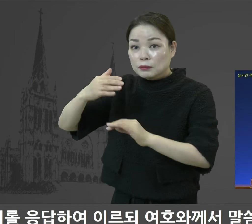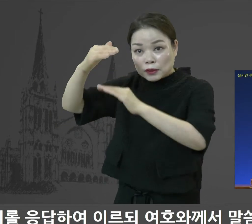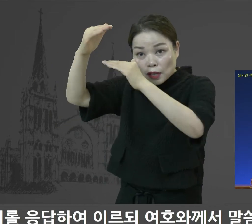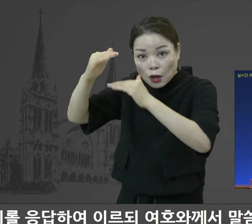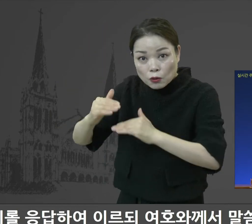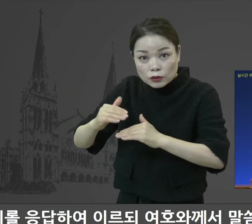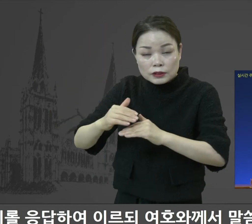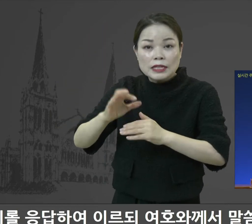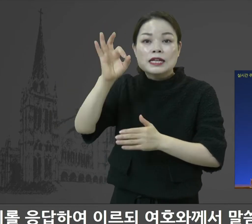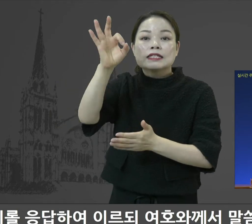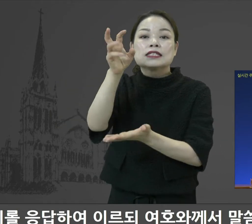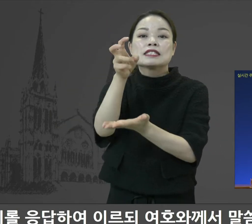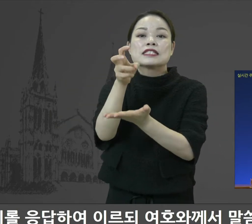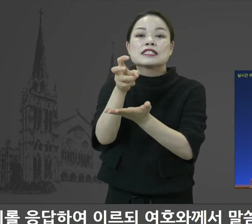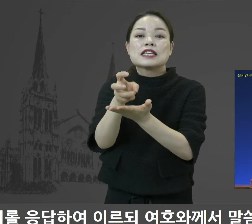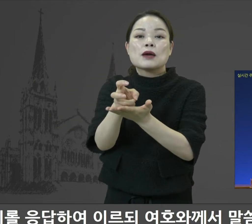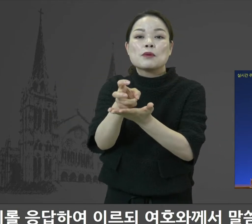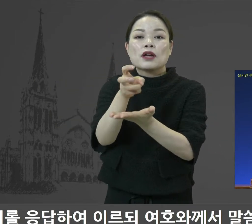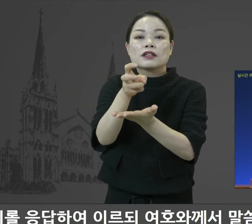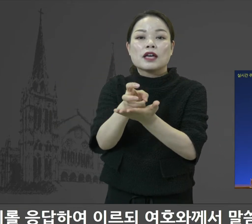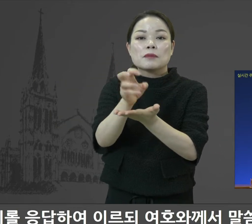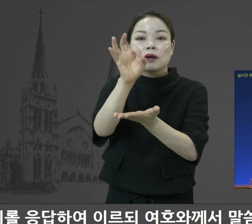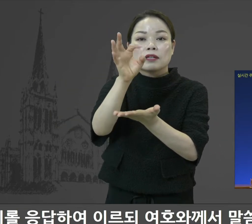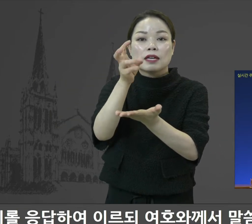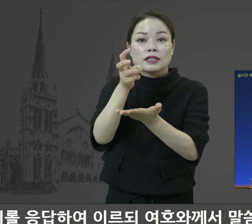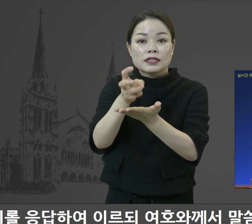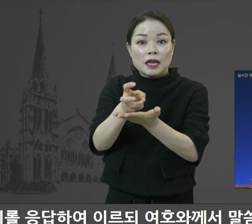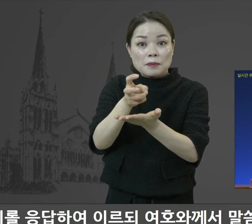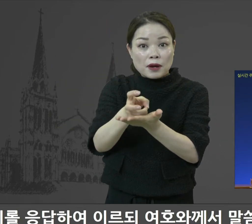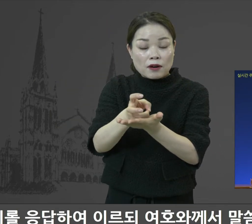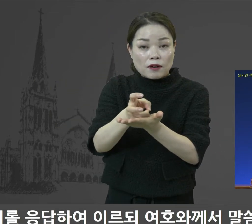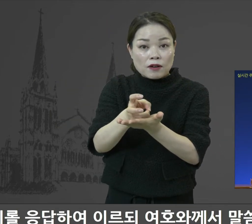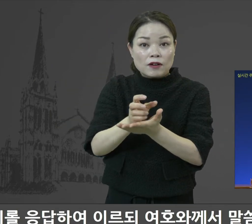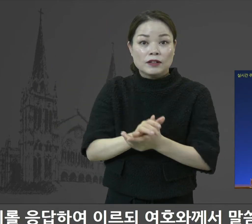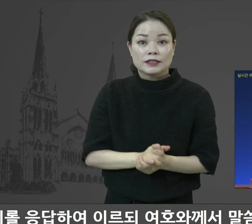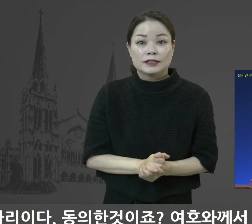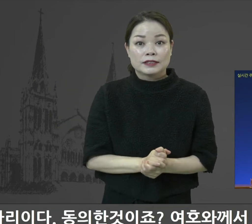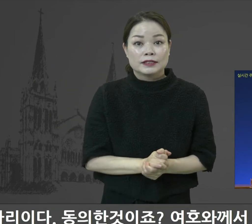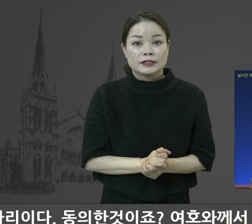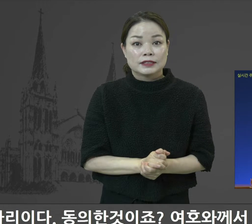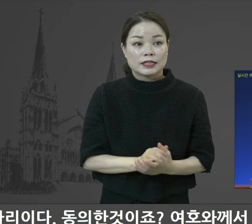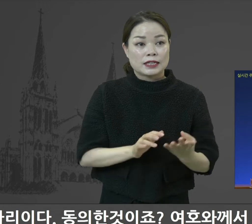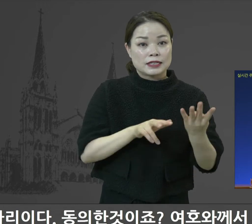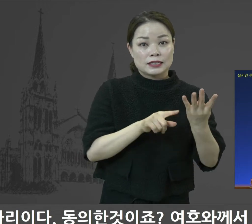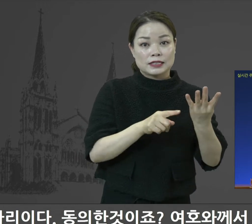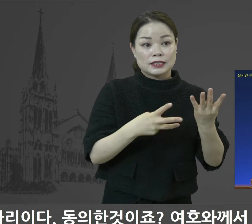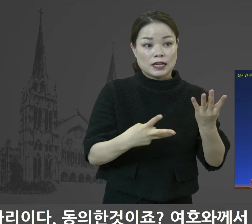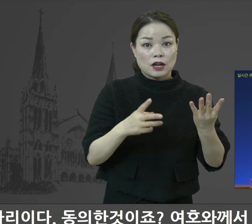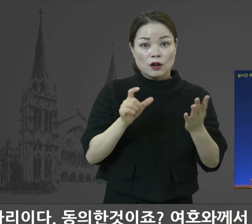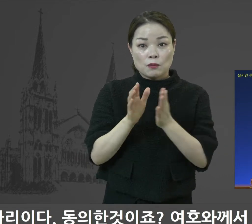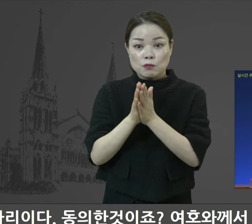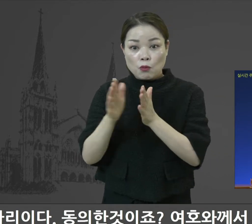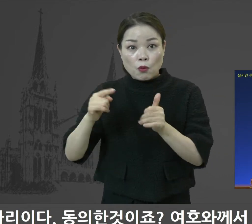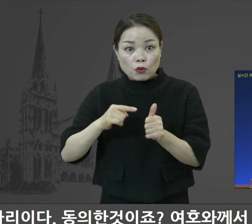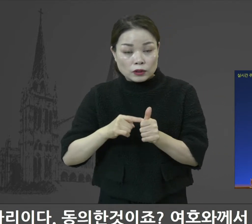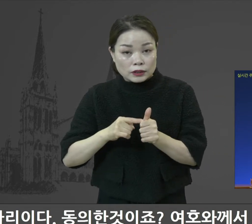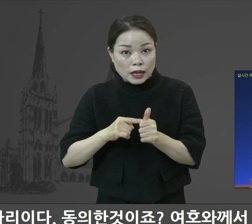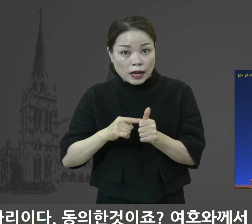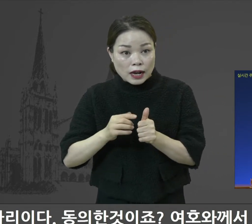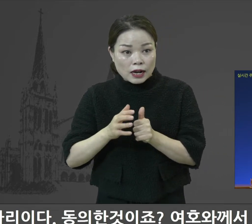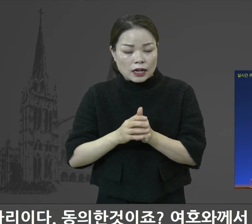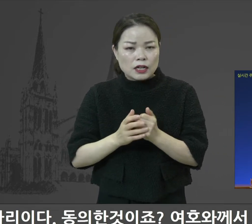것은 10계명 10가지 계명으로 요약된다, 이렇게 볼 수 있겠습니다. 그래서 4절에 모세가